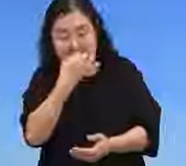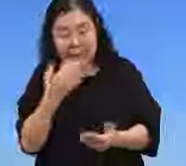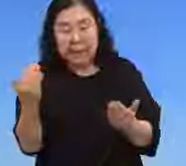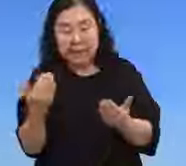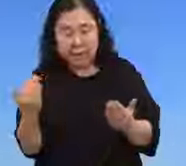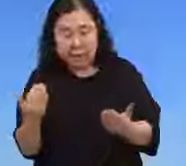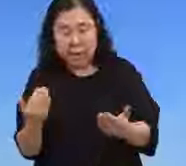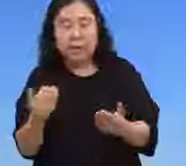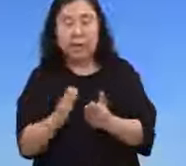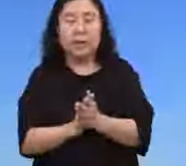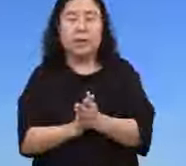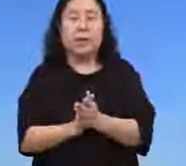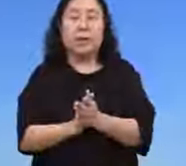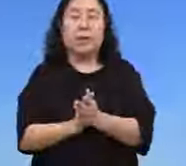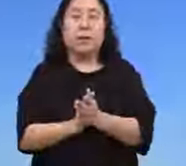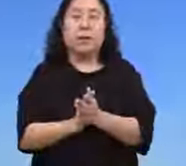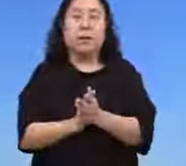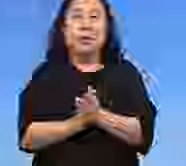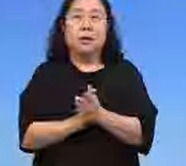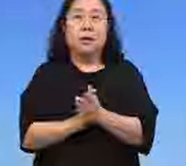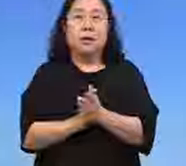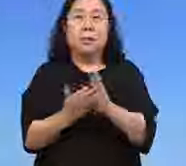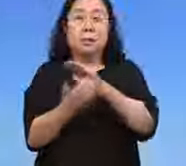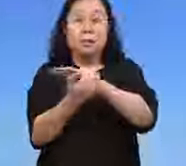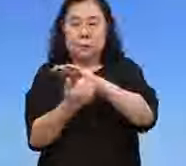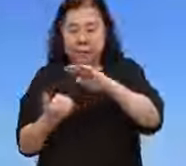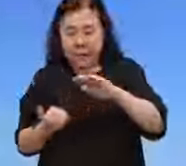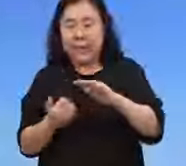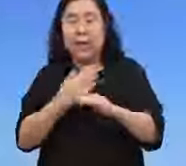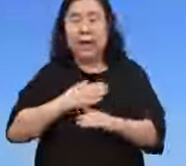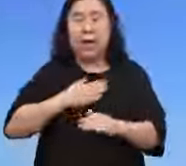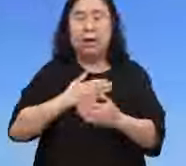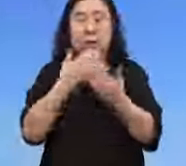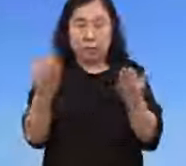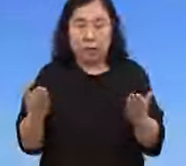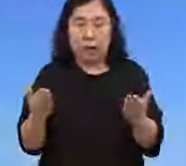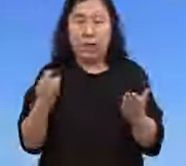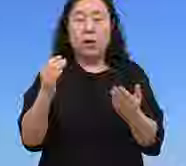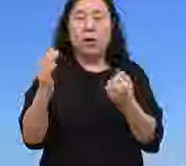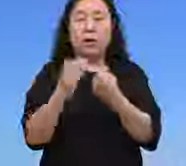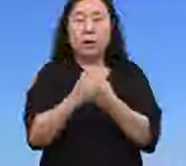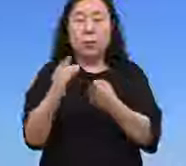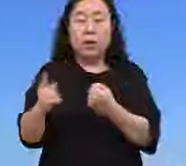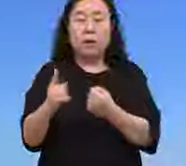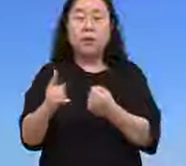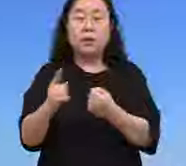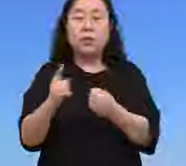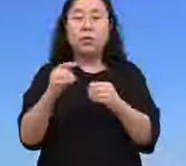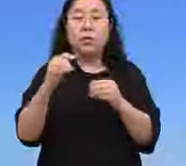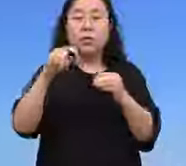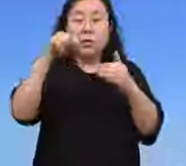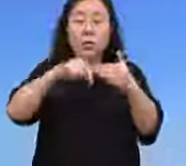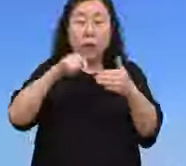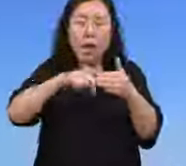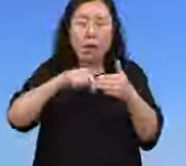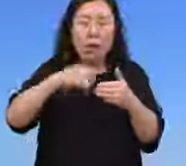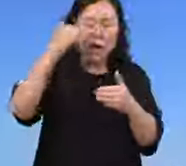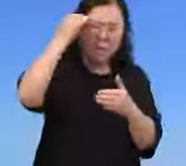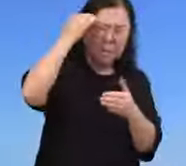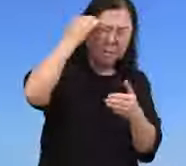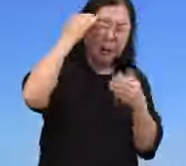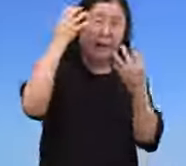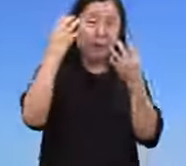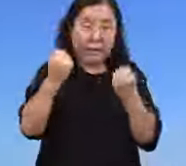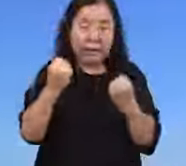여건 속에서도 묵묵히 최선을 다하는 그 모습을 보시는 주님이라는 걸 강조하는 거예요. 저는